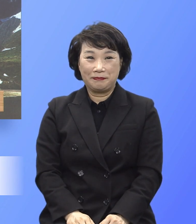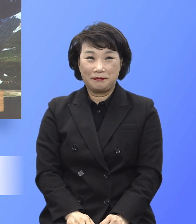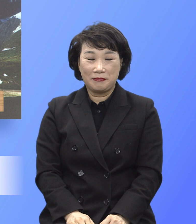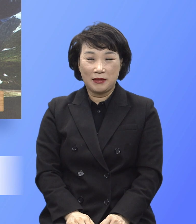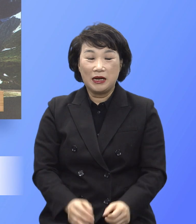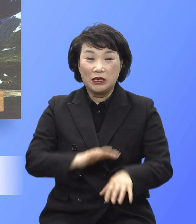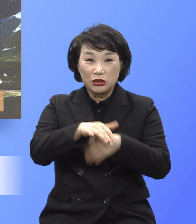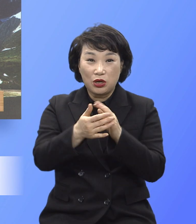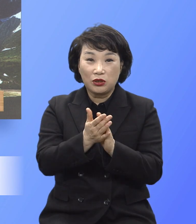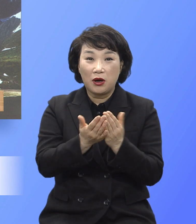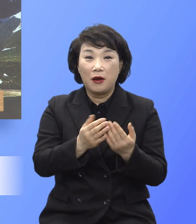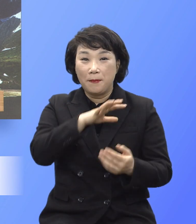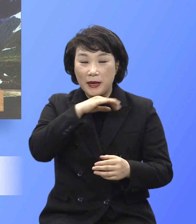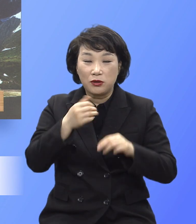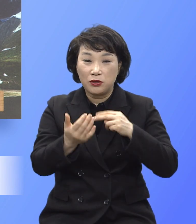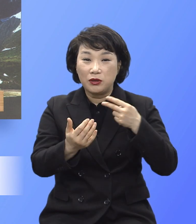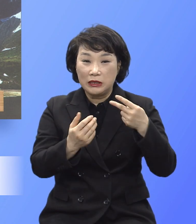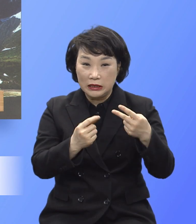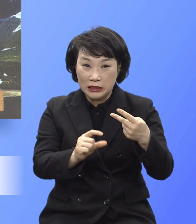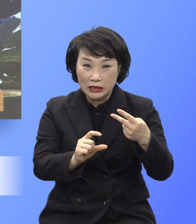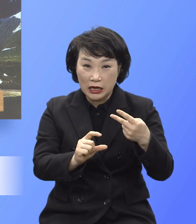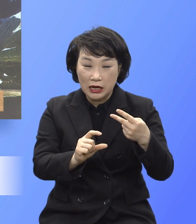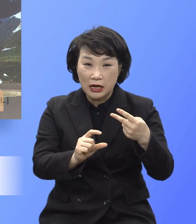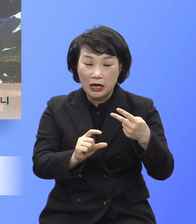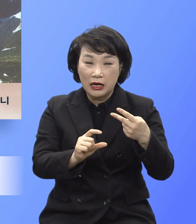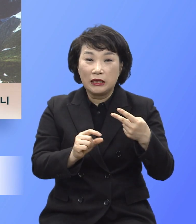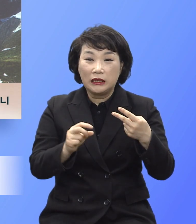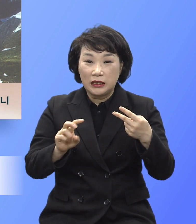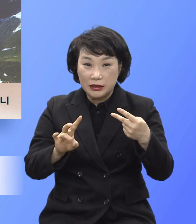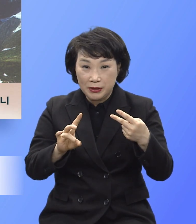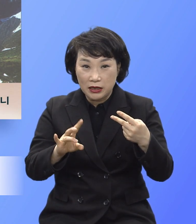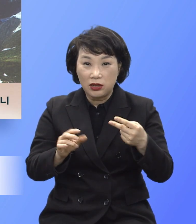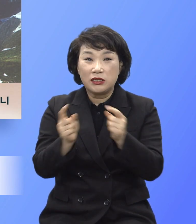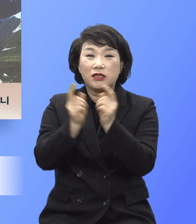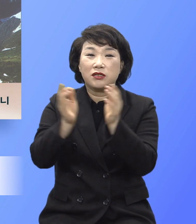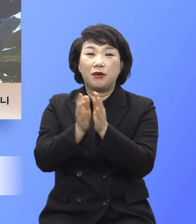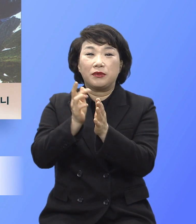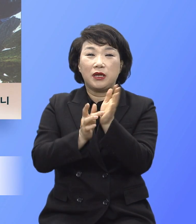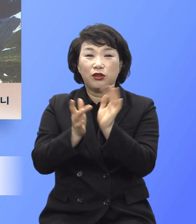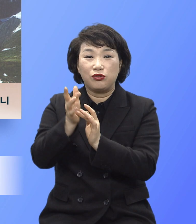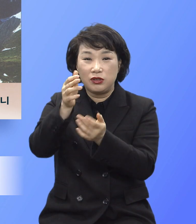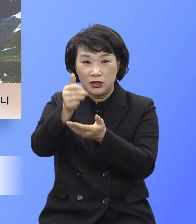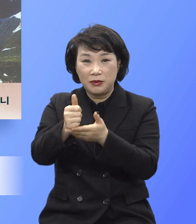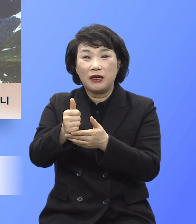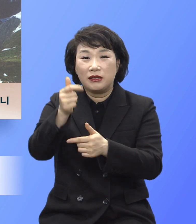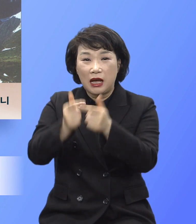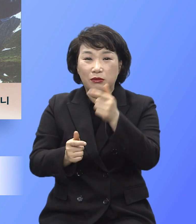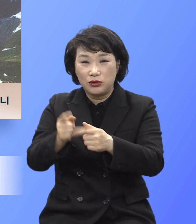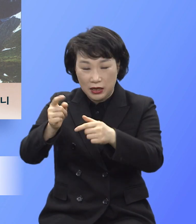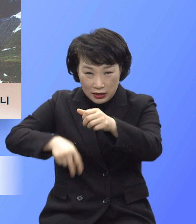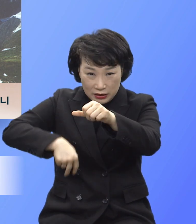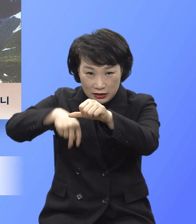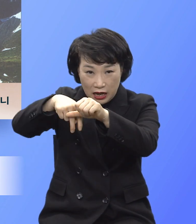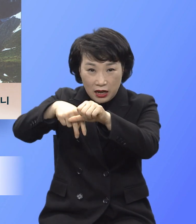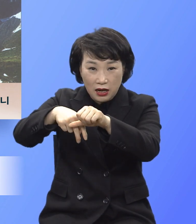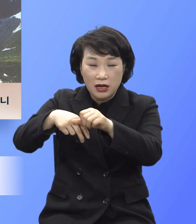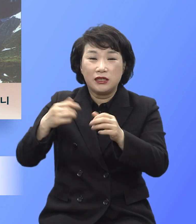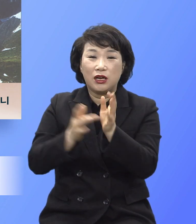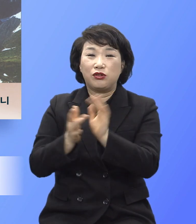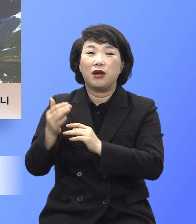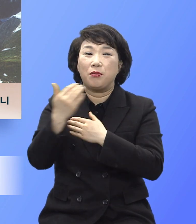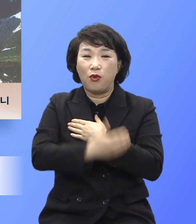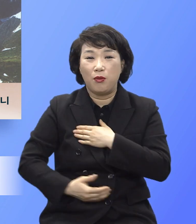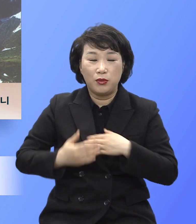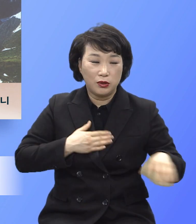말씀하셨어요. 베드로전서 2장 24절에 친히 나무에 달려 그 몸으로 우리 죄를